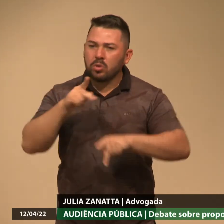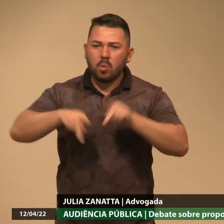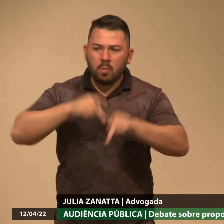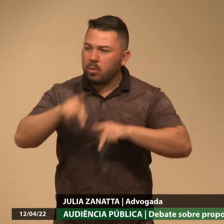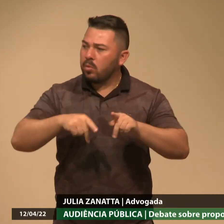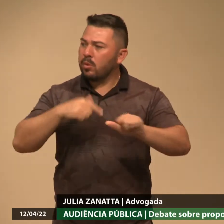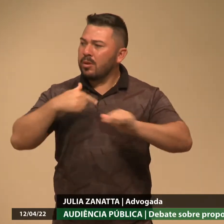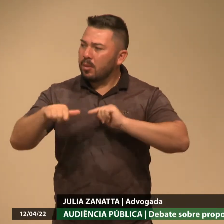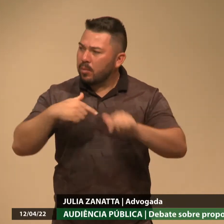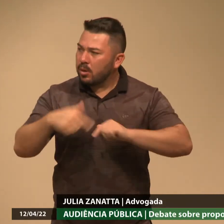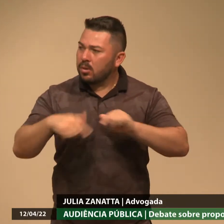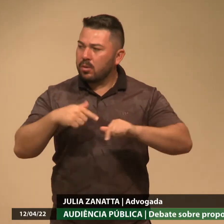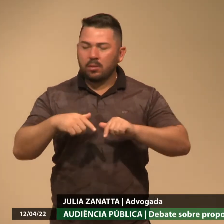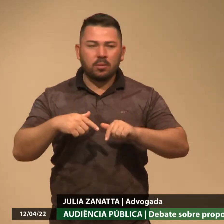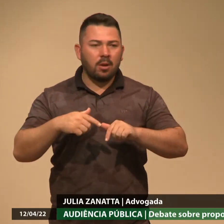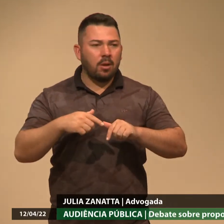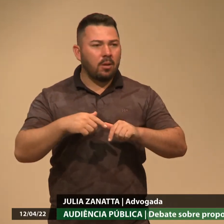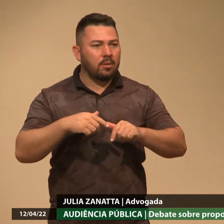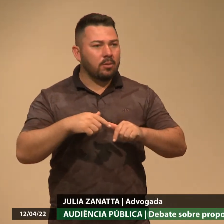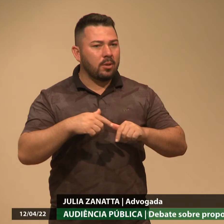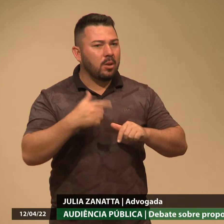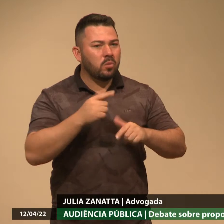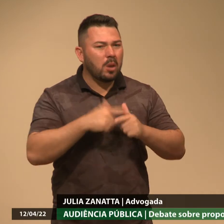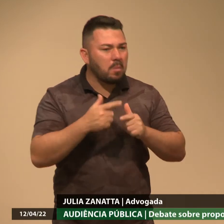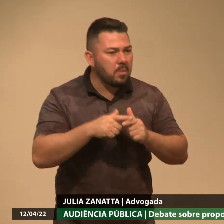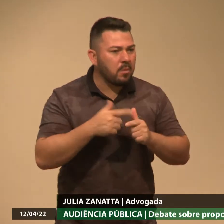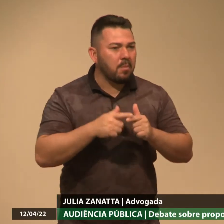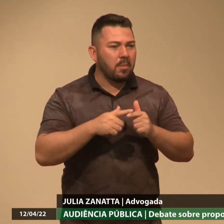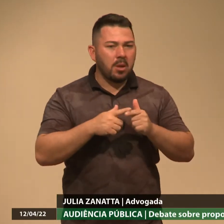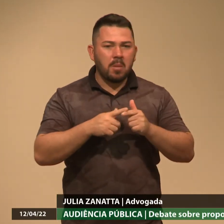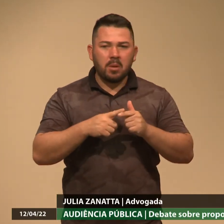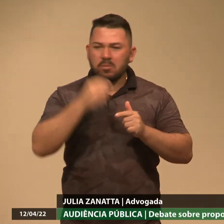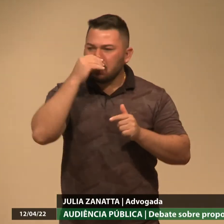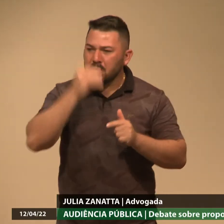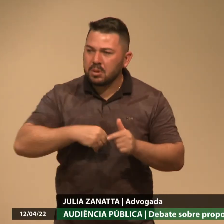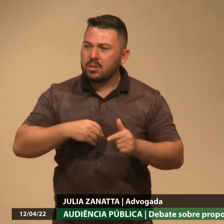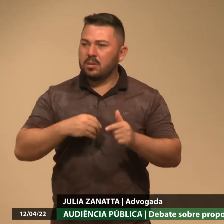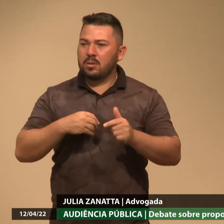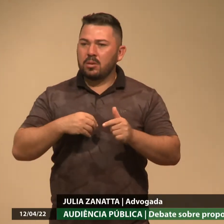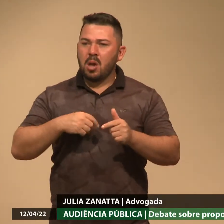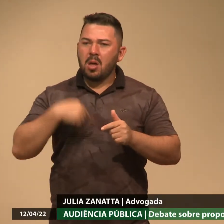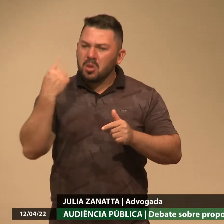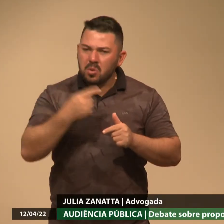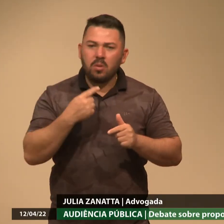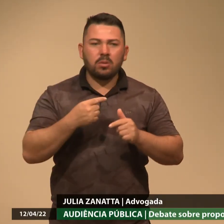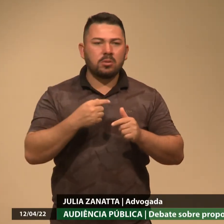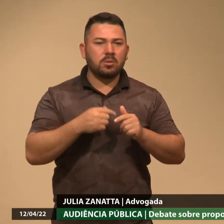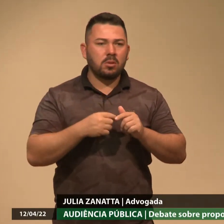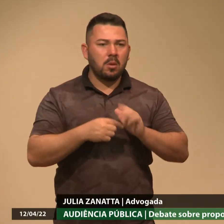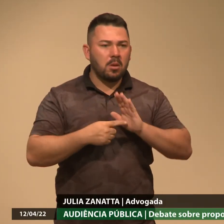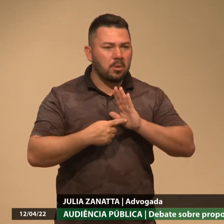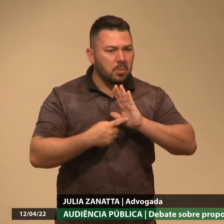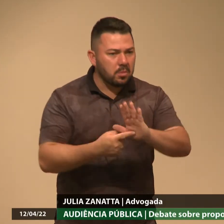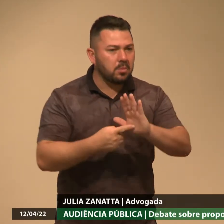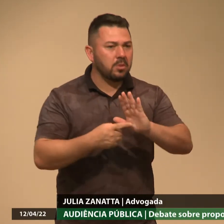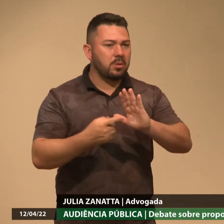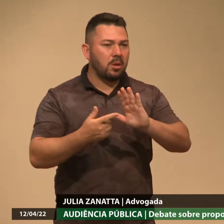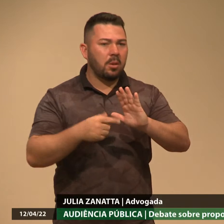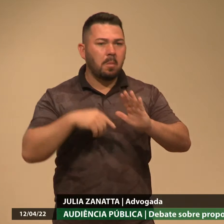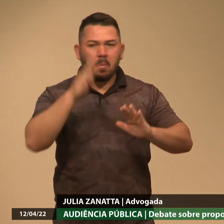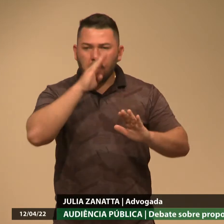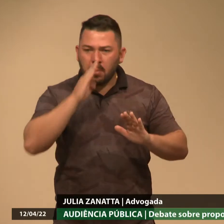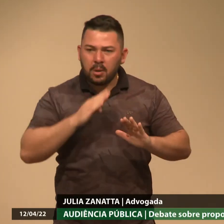um povo que não se curva as dificuldades o nosso povo Catarinense nós somos exemplo para todo o Brasil